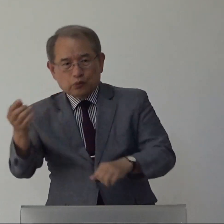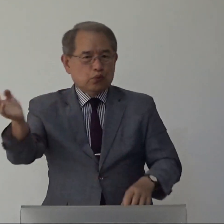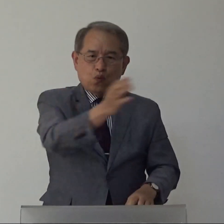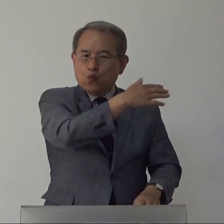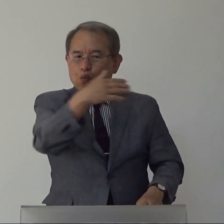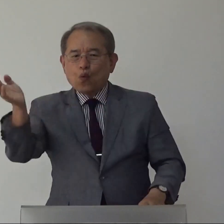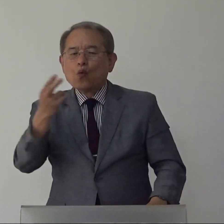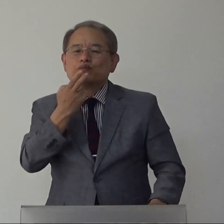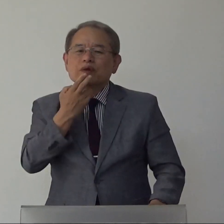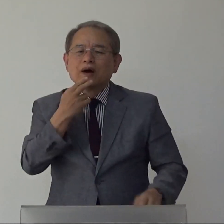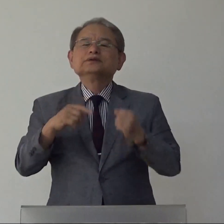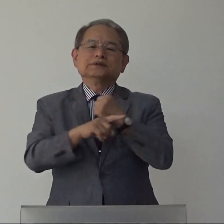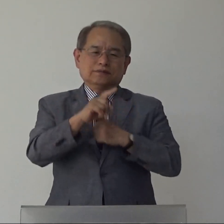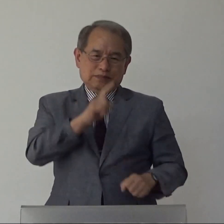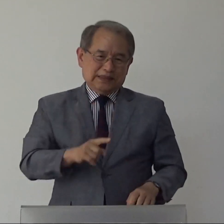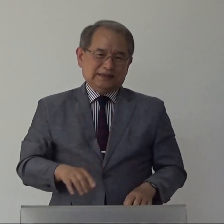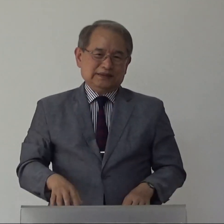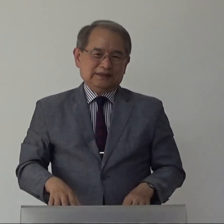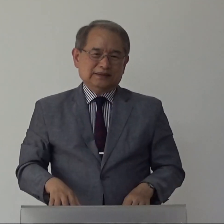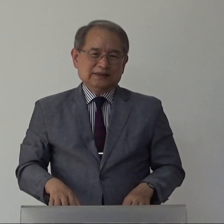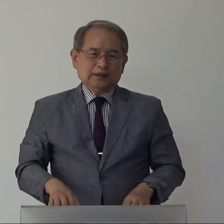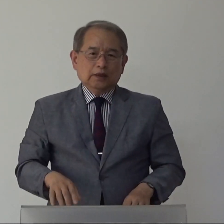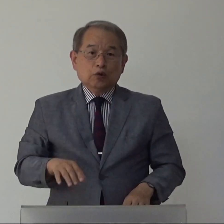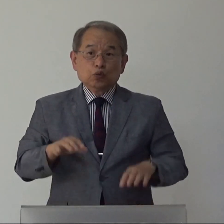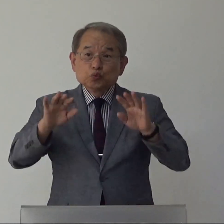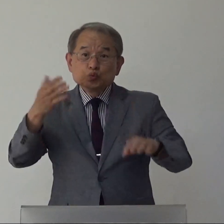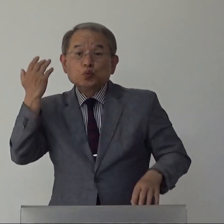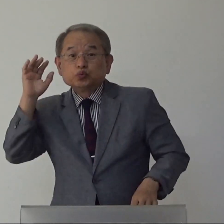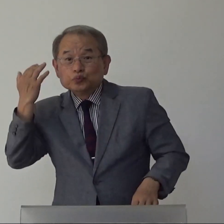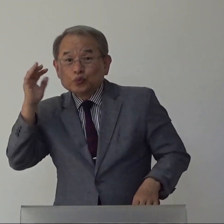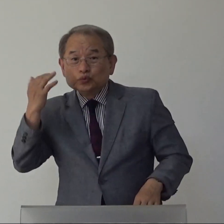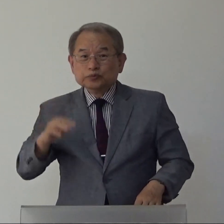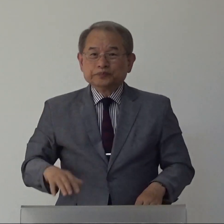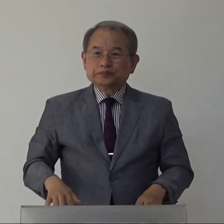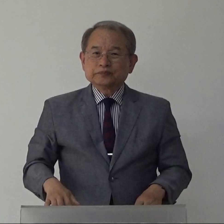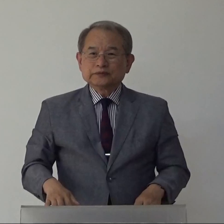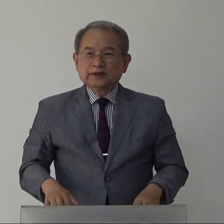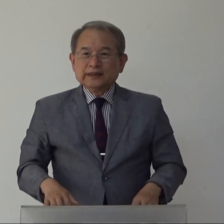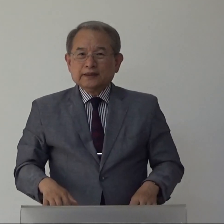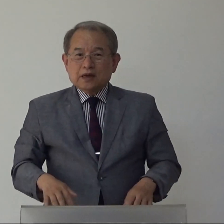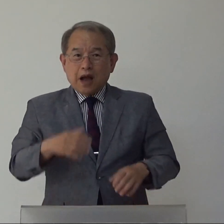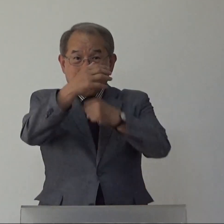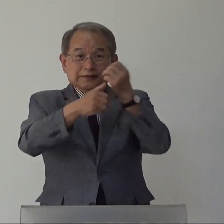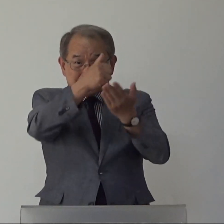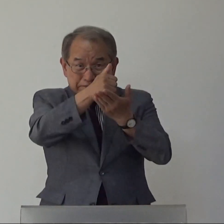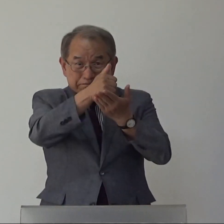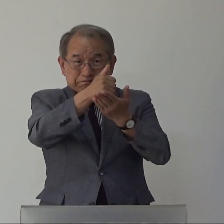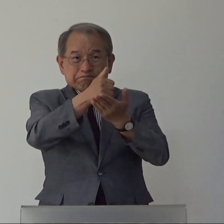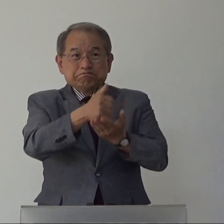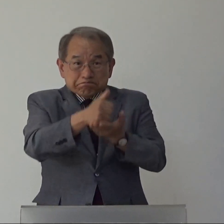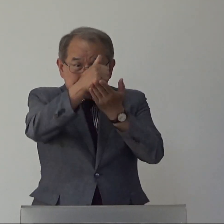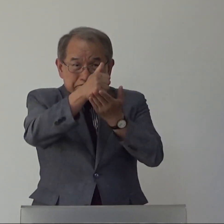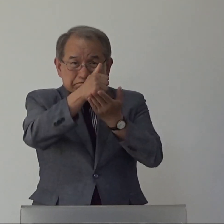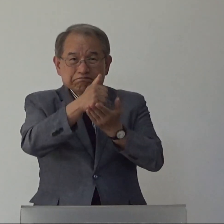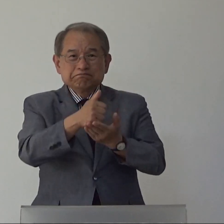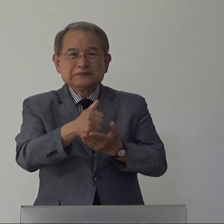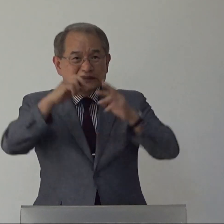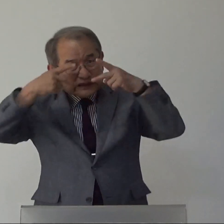믿는 길밖에 없습니다. 예수님 외에는 다른 길이 없다라고 성경 우리에게 말씀하고 계십니다.